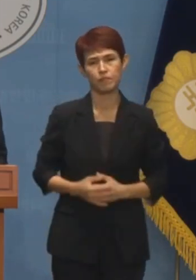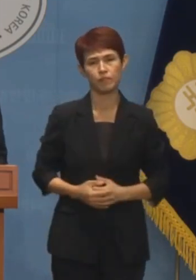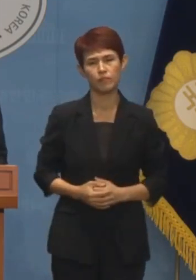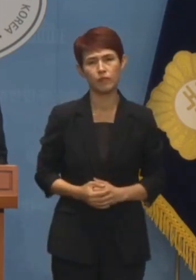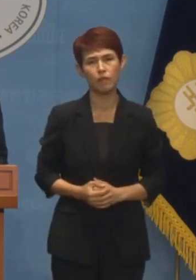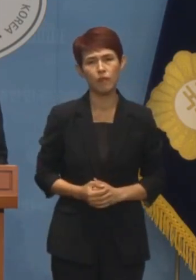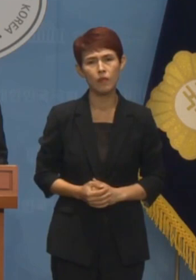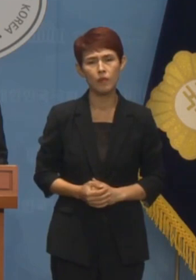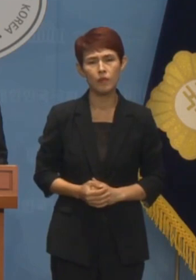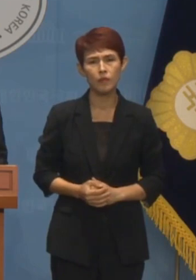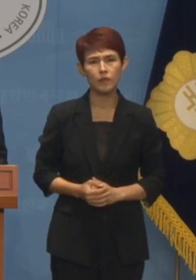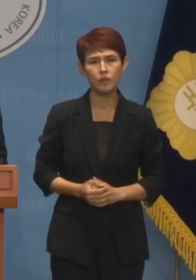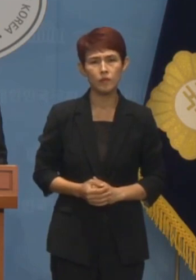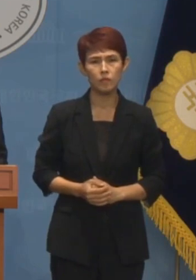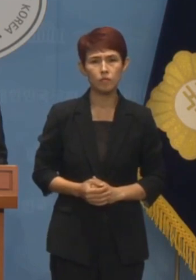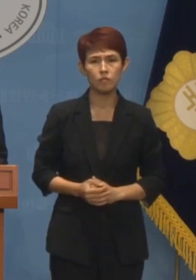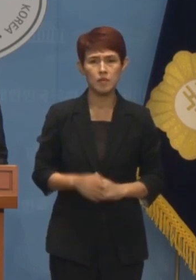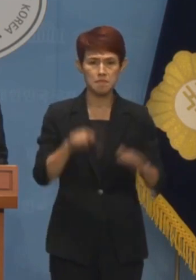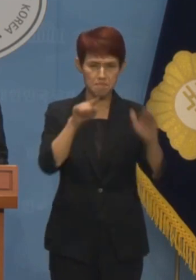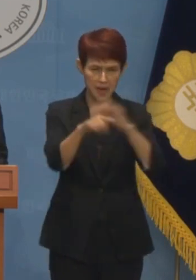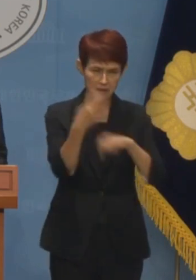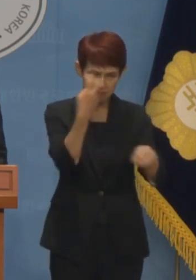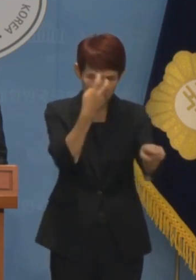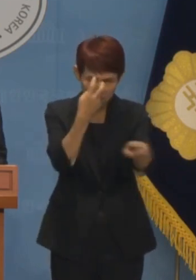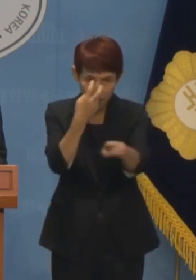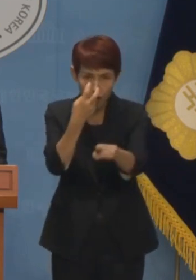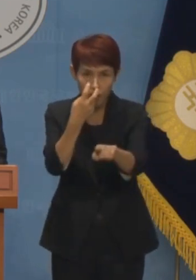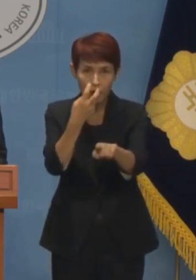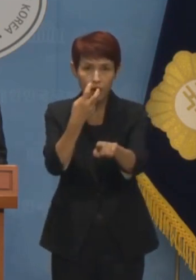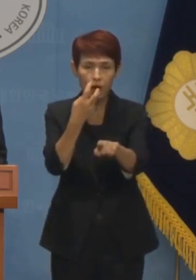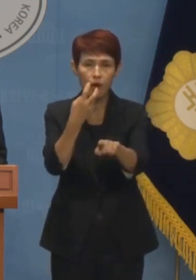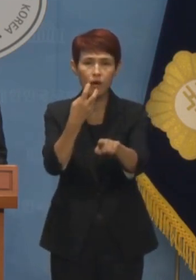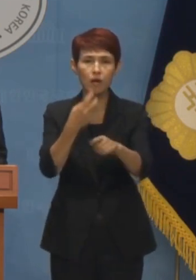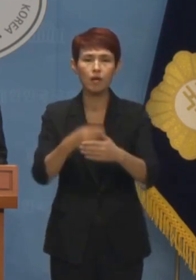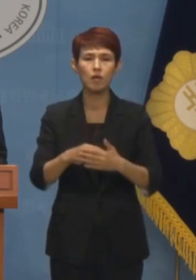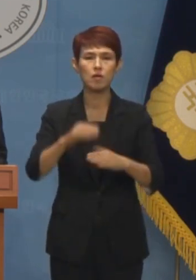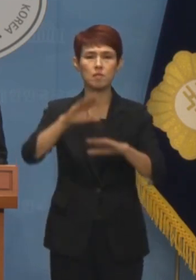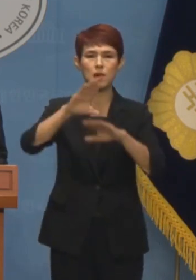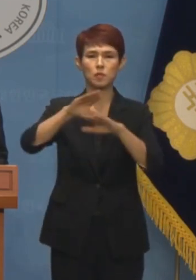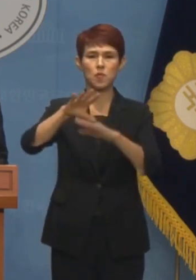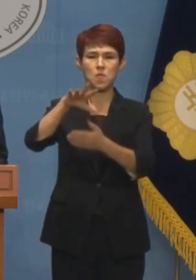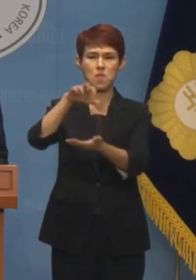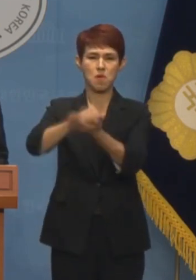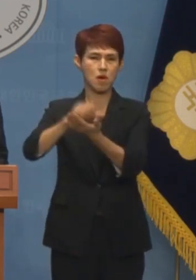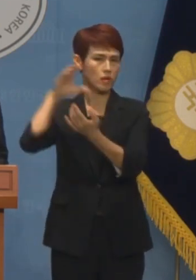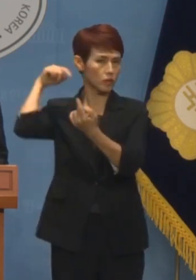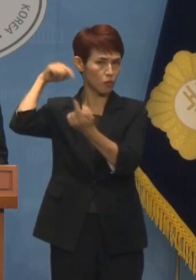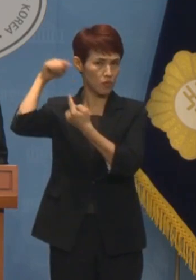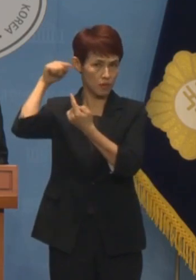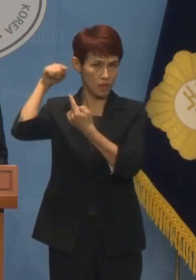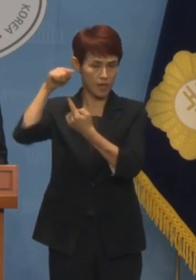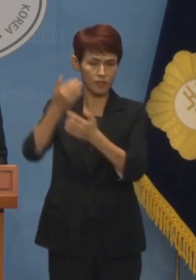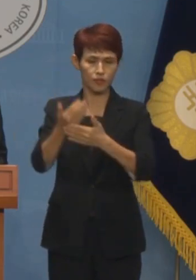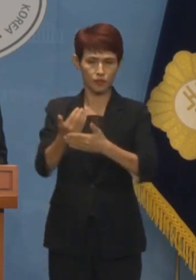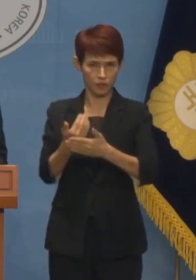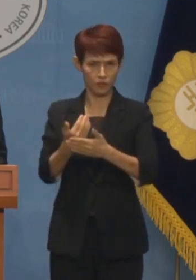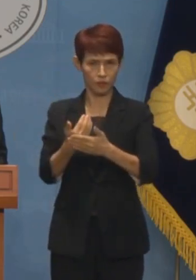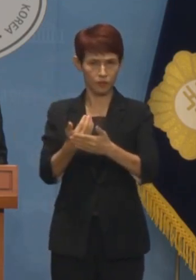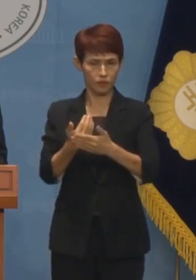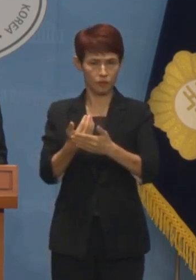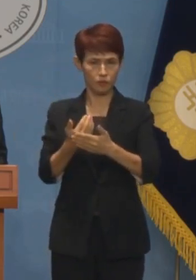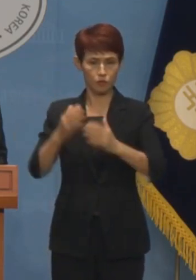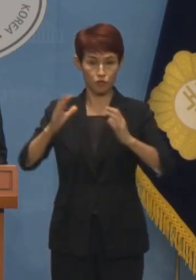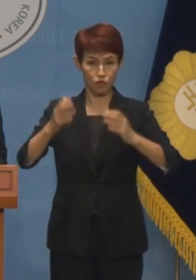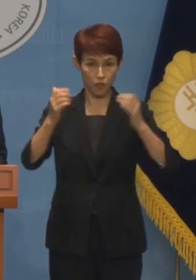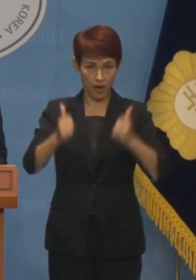찾았습니다 또한 현장 검증은 9일 방송 장학 청문회를 앞두고 국회에서의